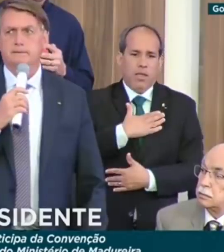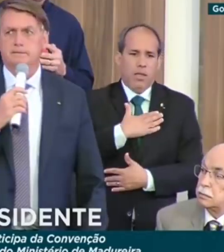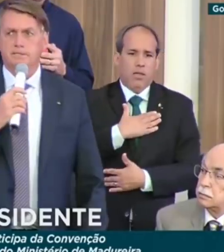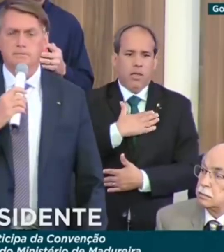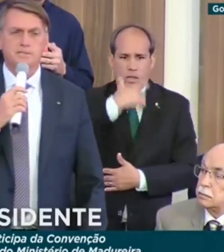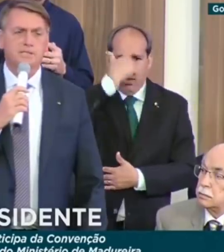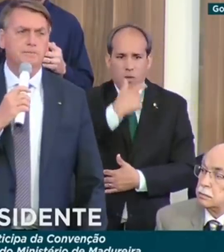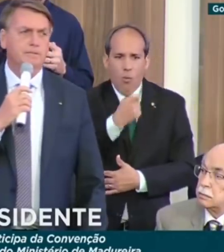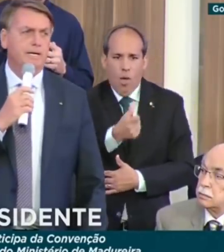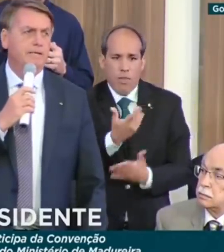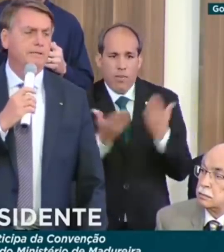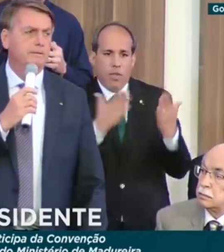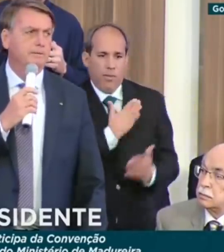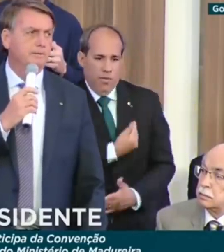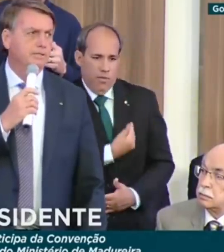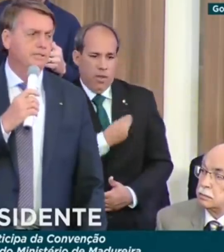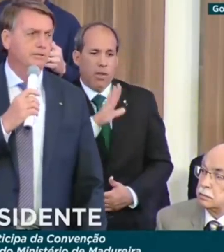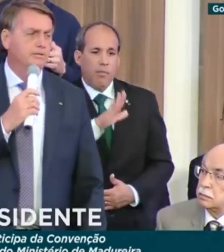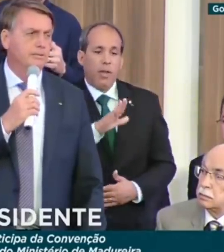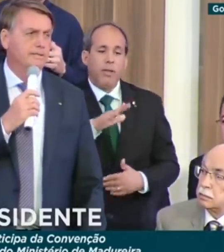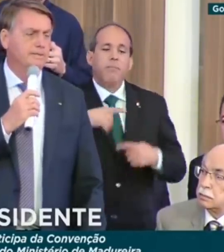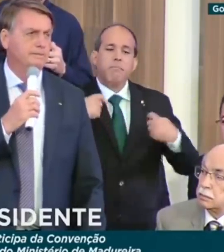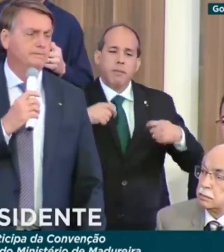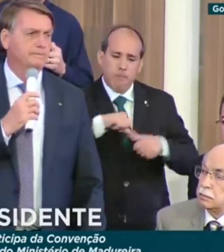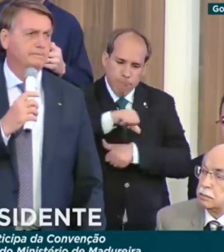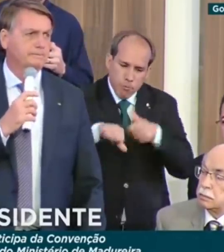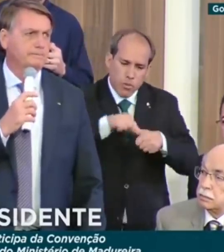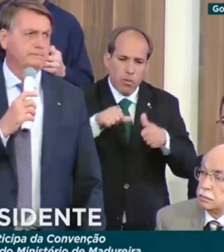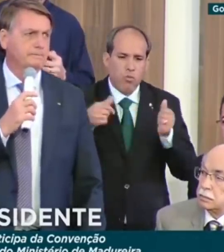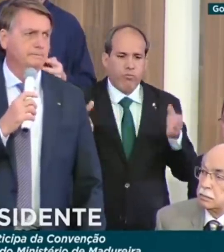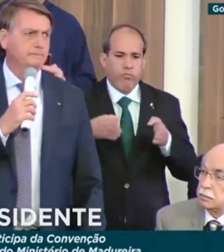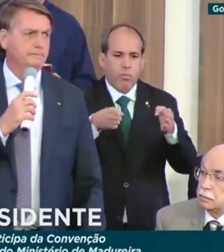mas tínhamos que mudar o destino do Brasil.